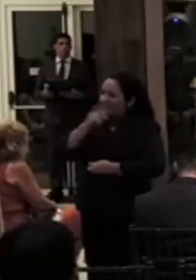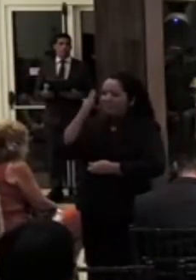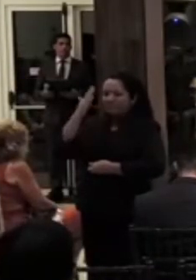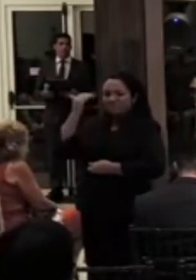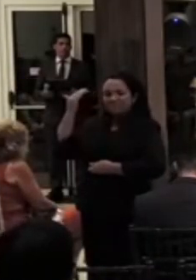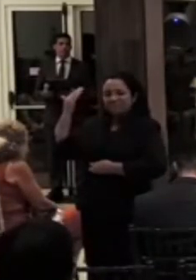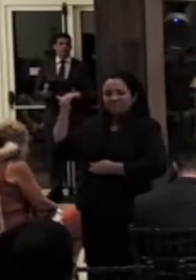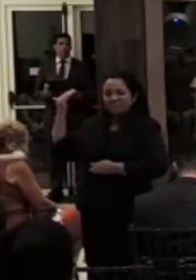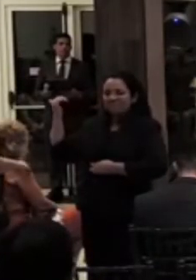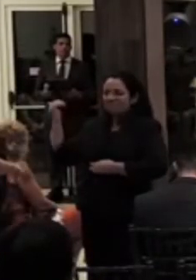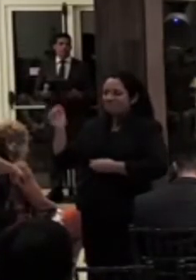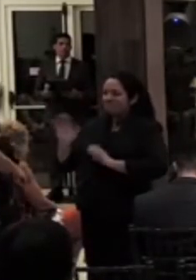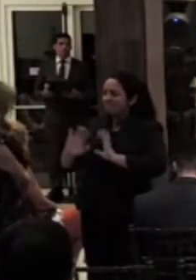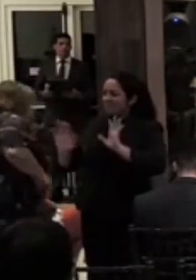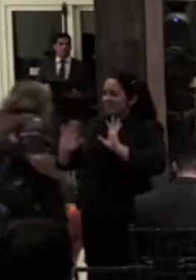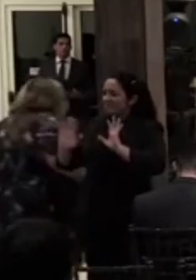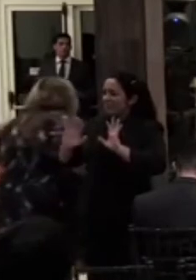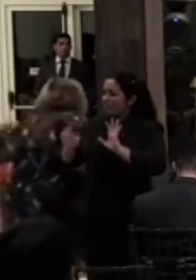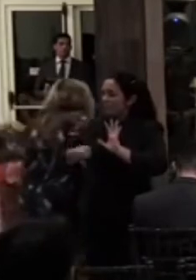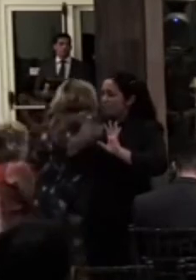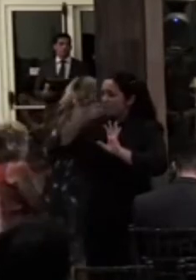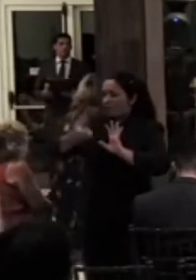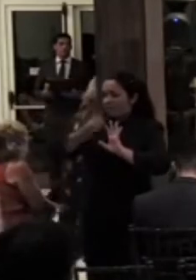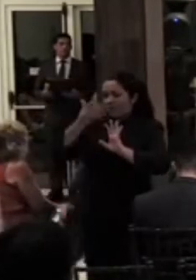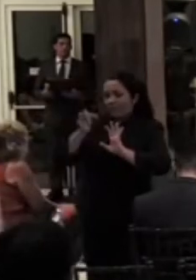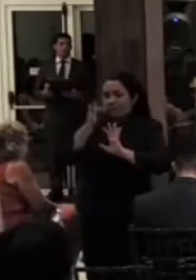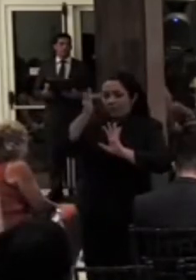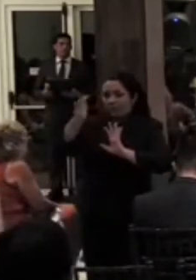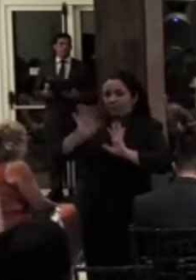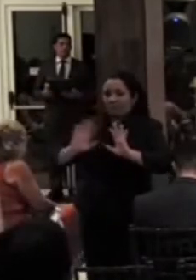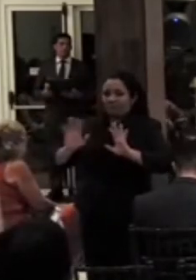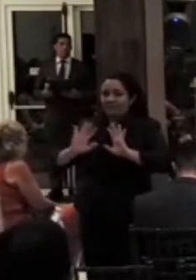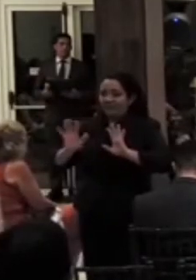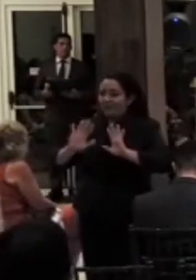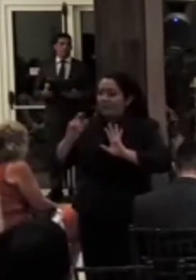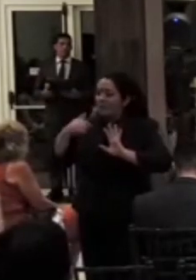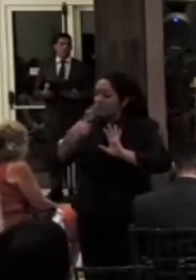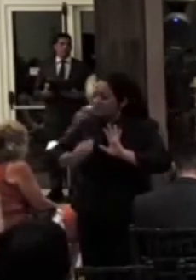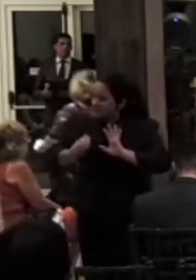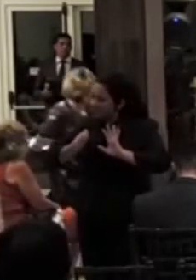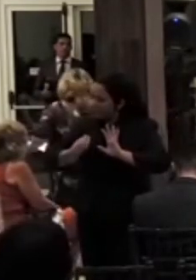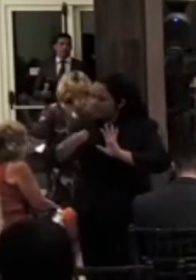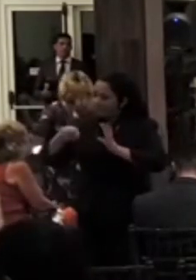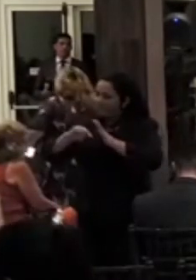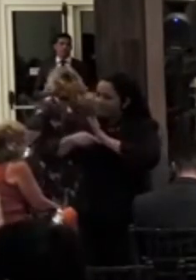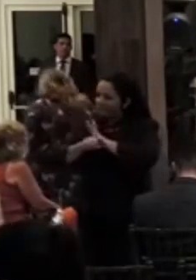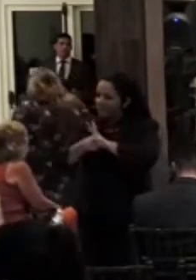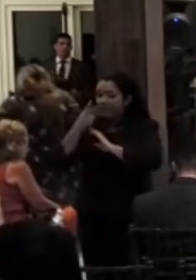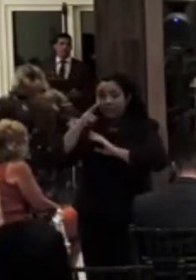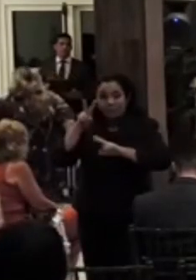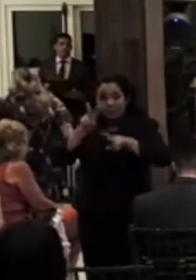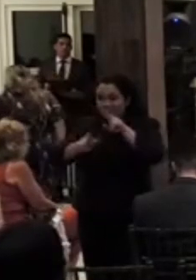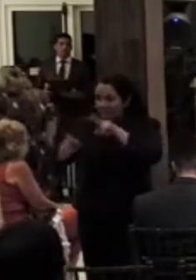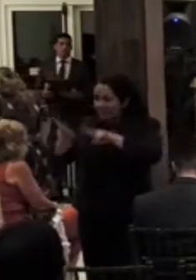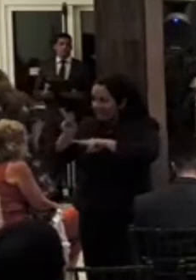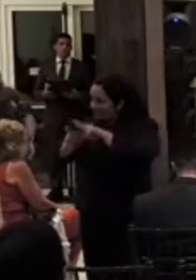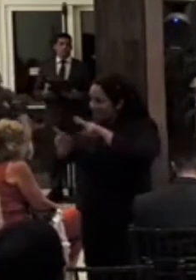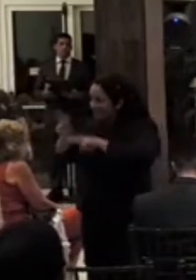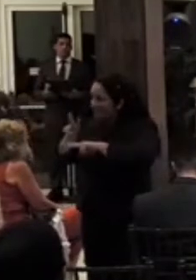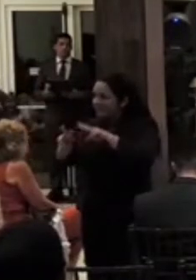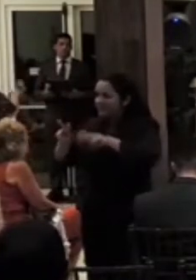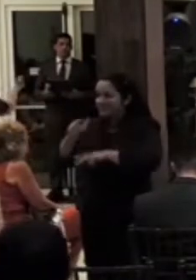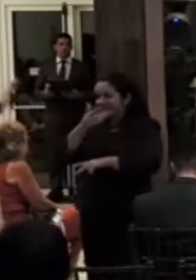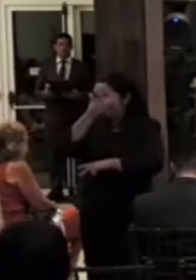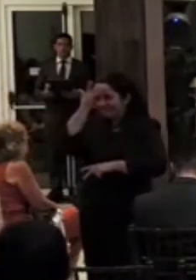mundo futuro. Estou preso à vida e olho os meus companheiros.